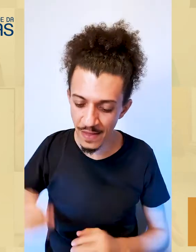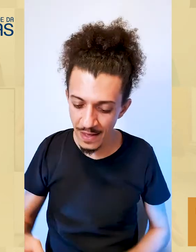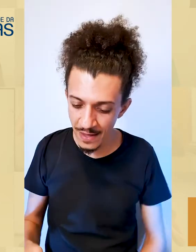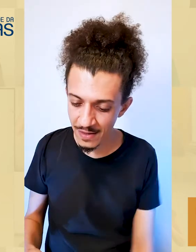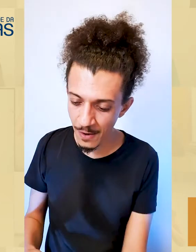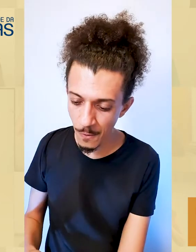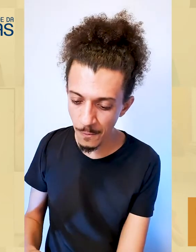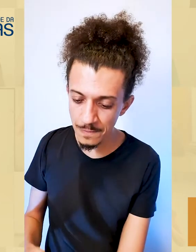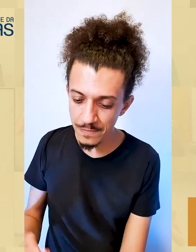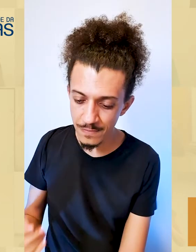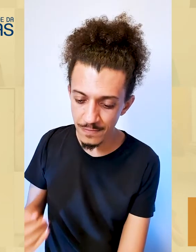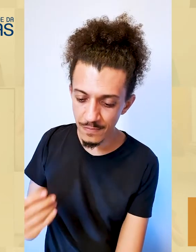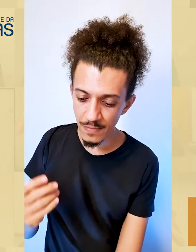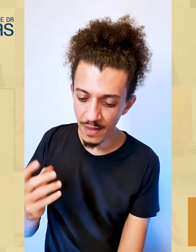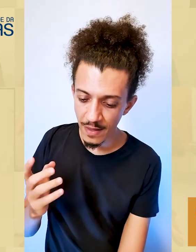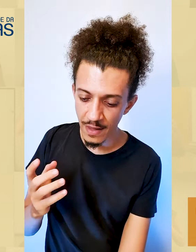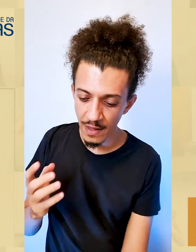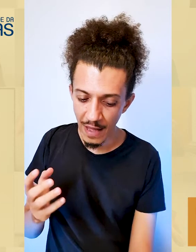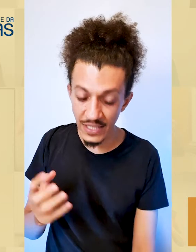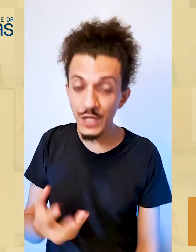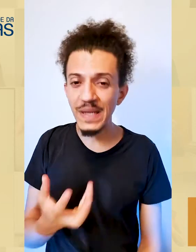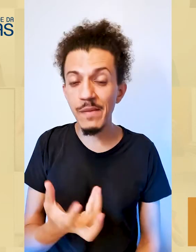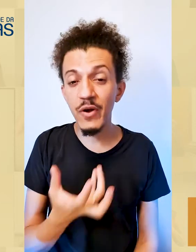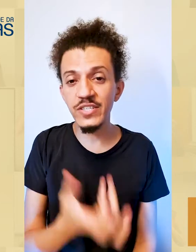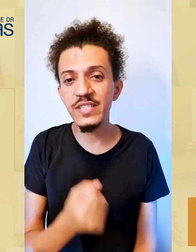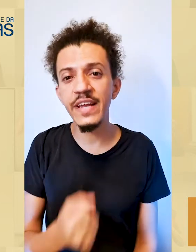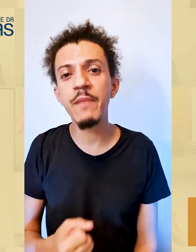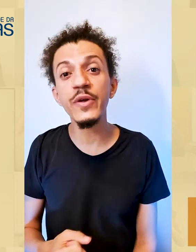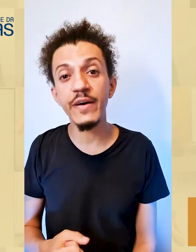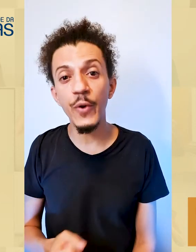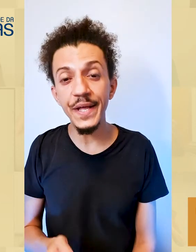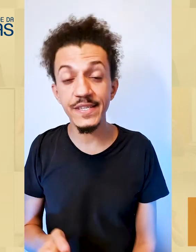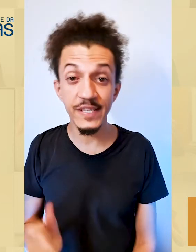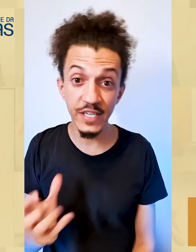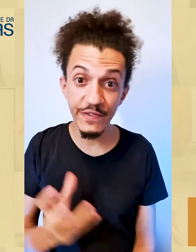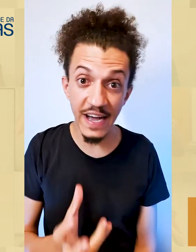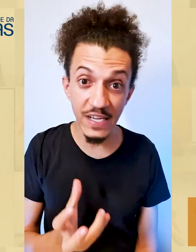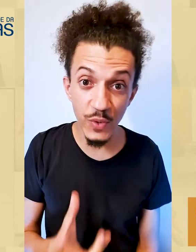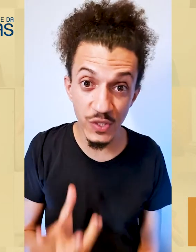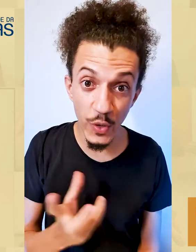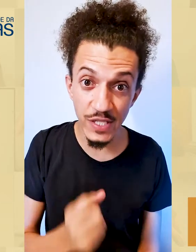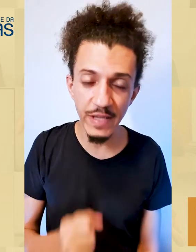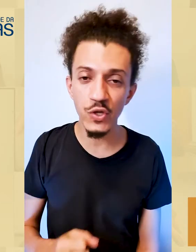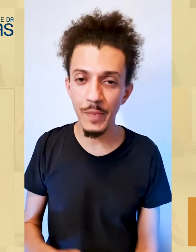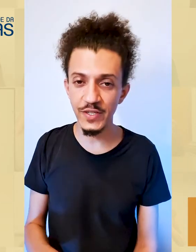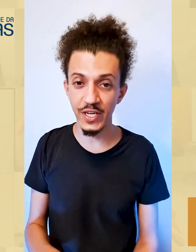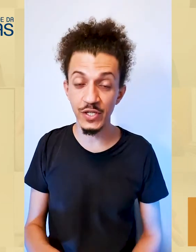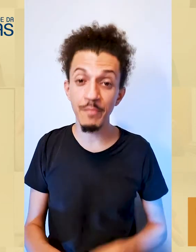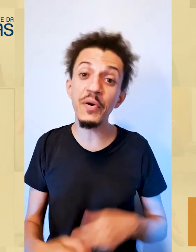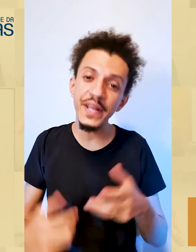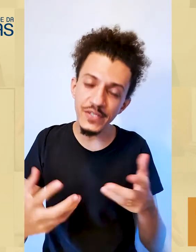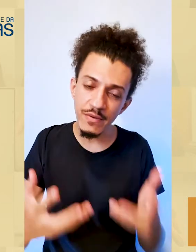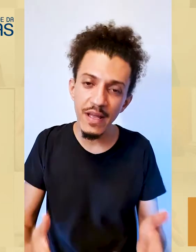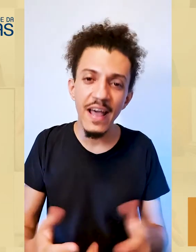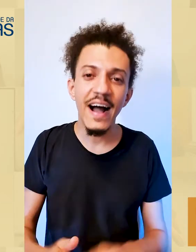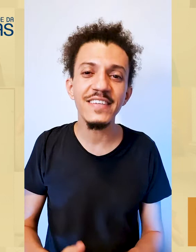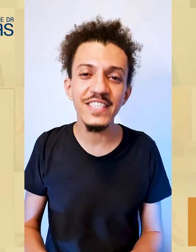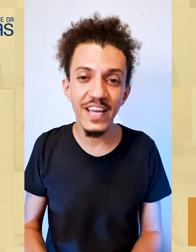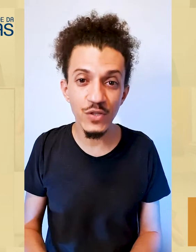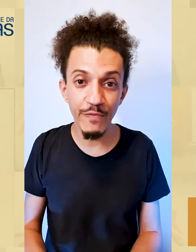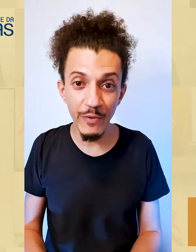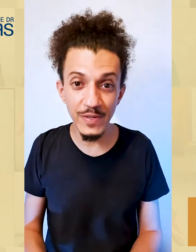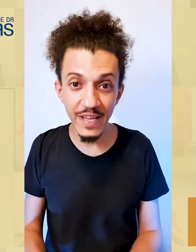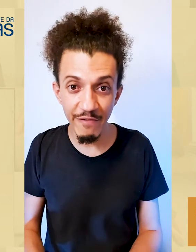Percebe? Então, a gente percebeu que a gente seria muito egoísta se a gente ficasse com esse conhecimento só pra gente. Por isso, a